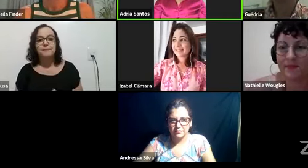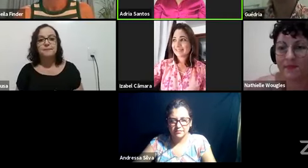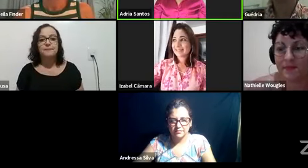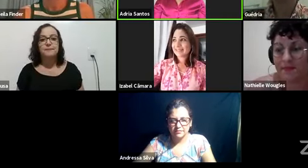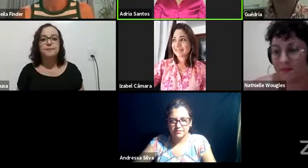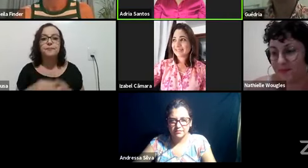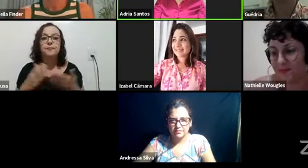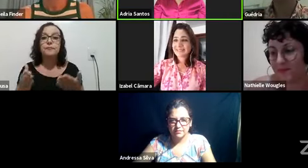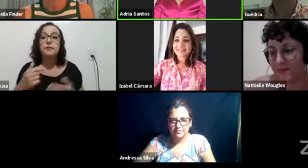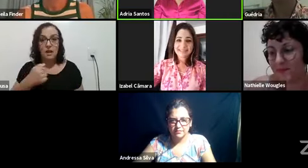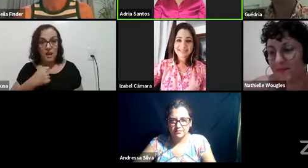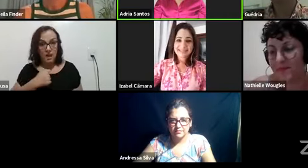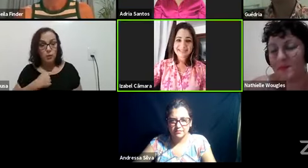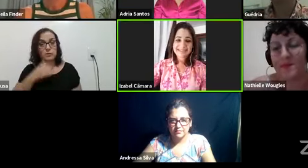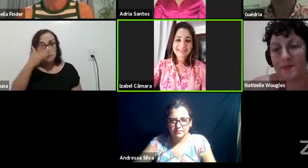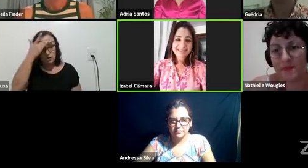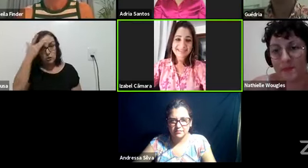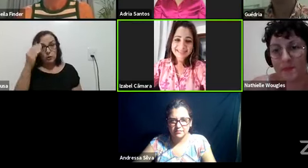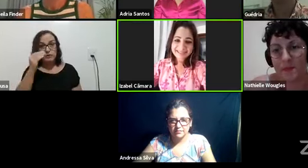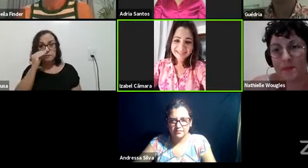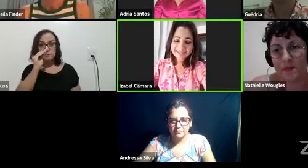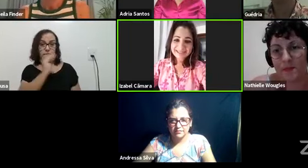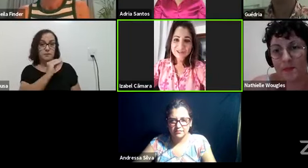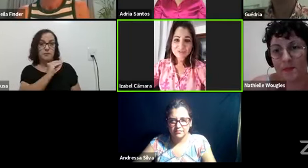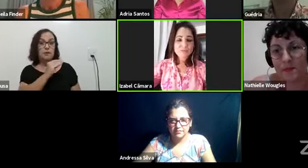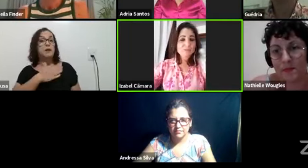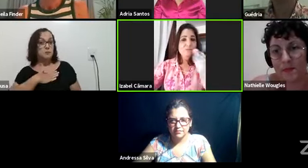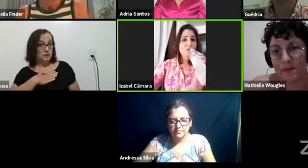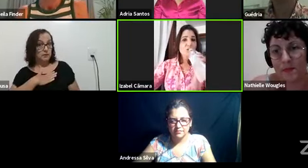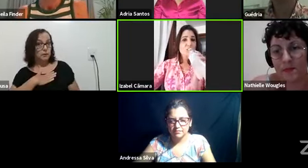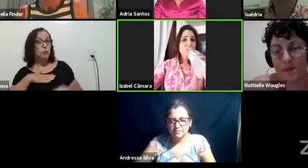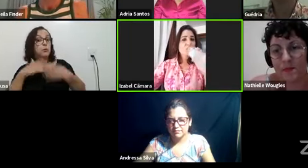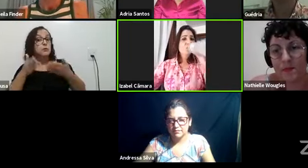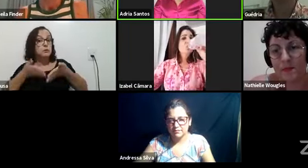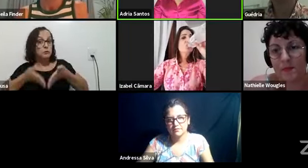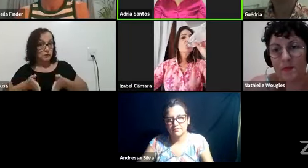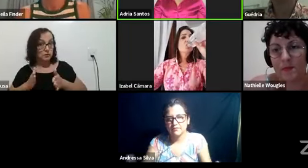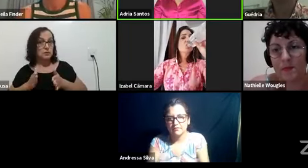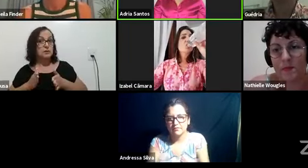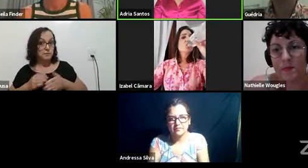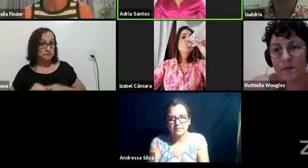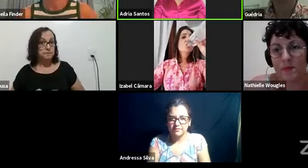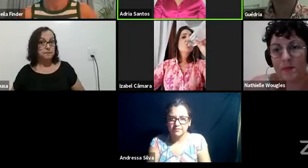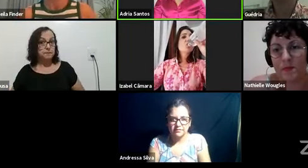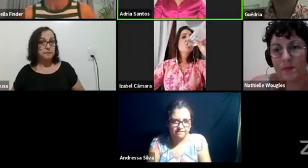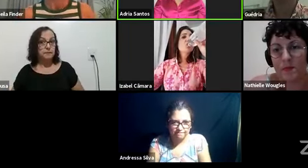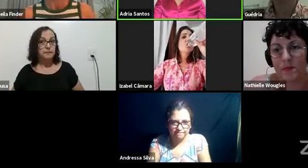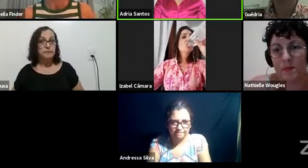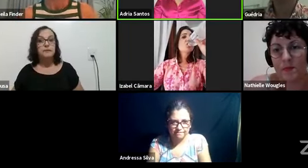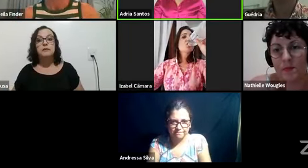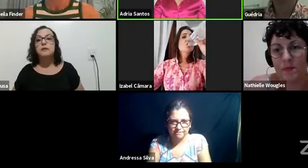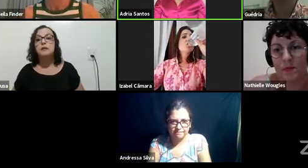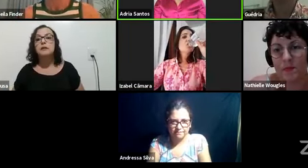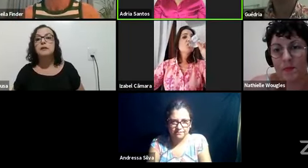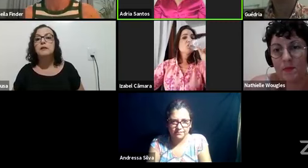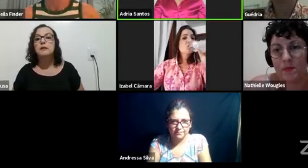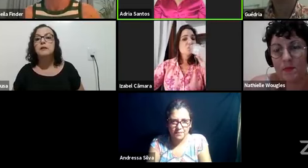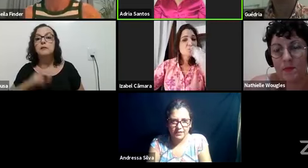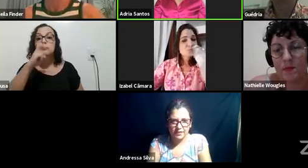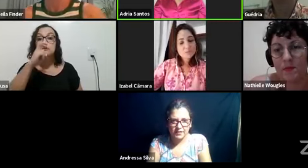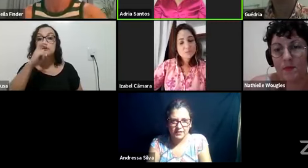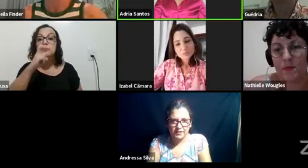de rejeição, né? Quando eu fiquei, porque eu nasci com 5% da visão